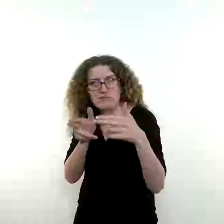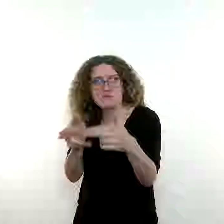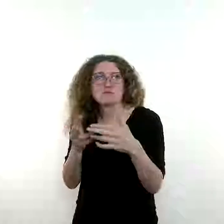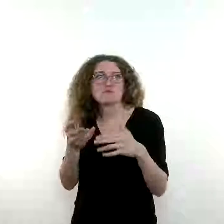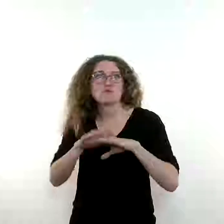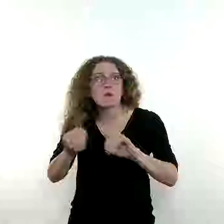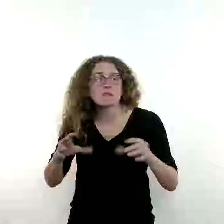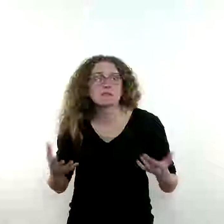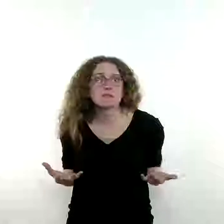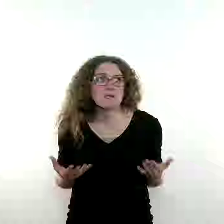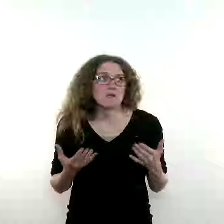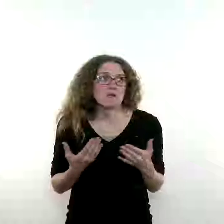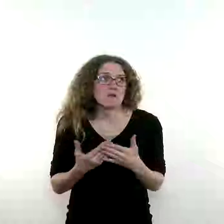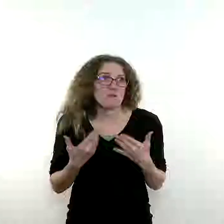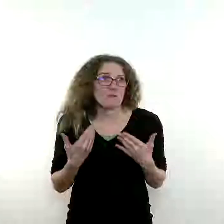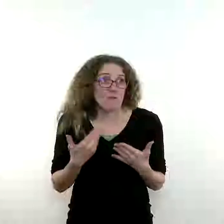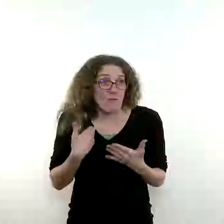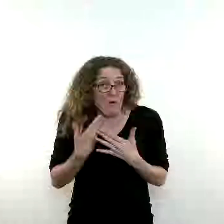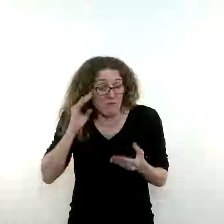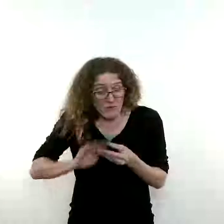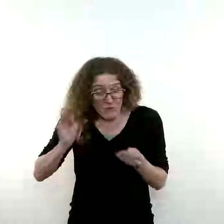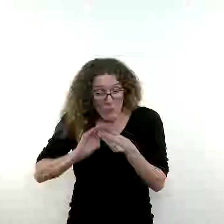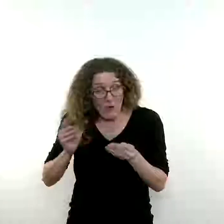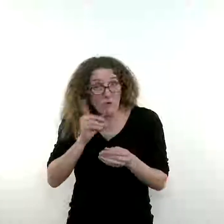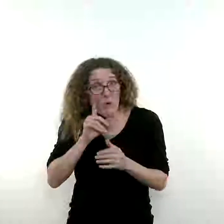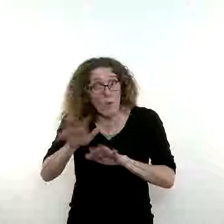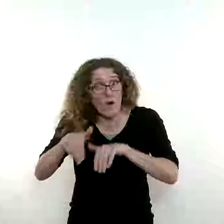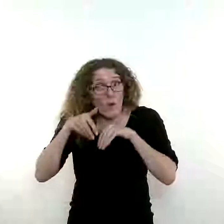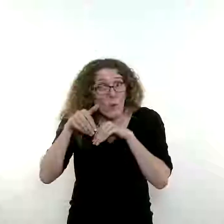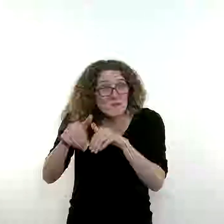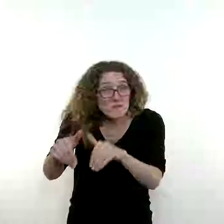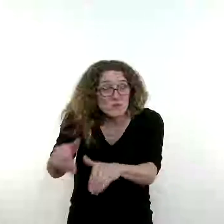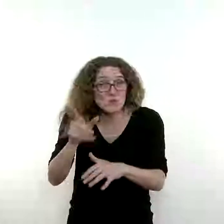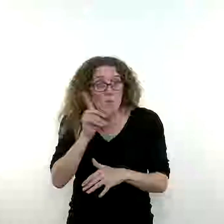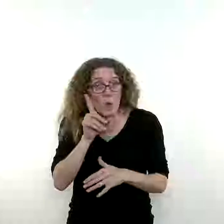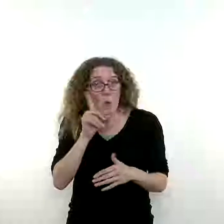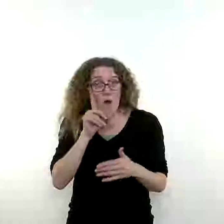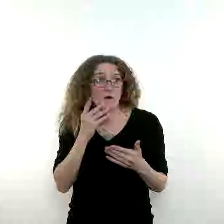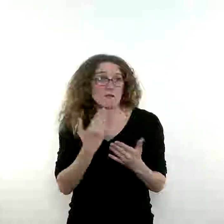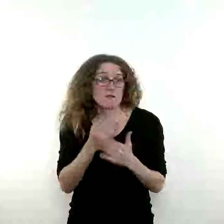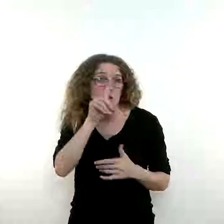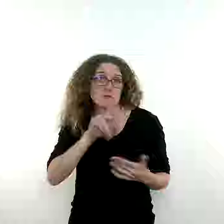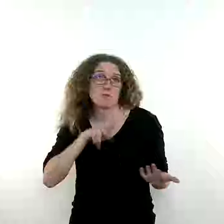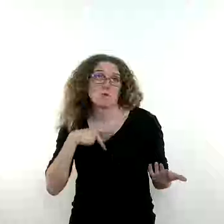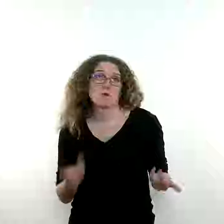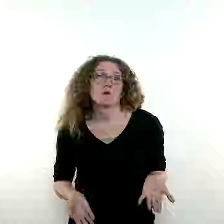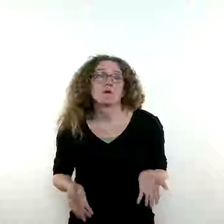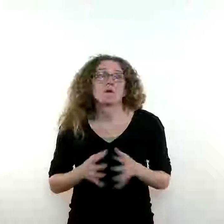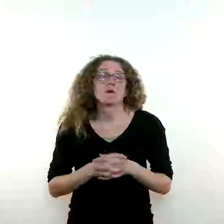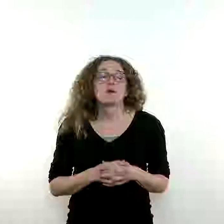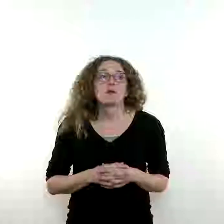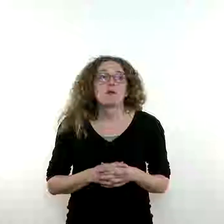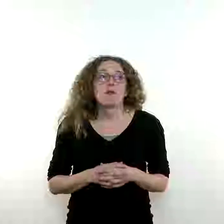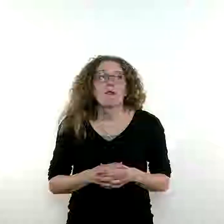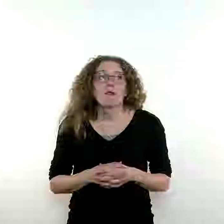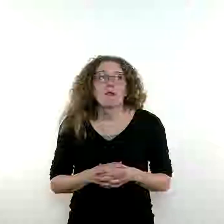pour un exemple qui est aussi précis que ça, comment se fait-il que ça continue en permanence? Merci.